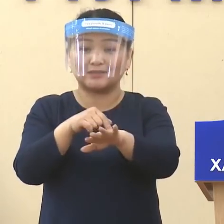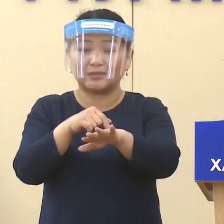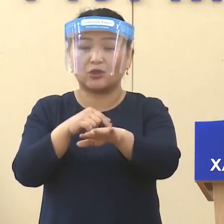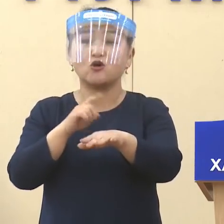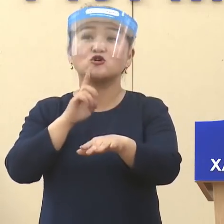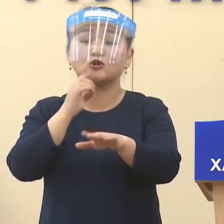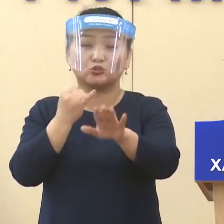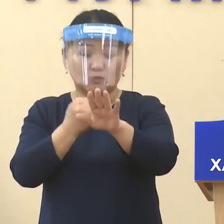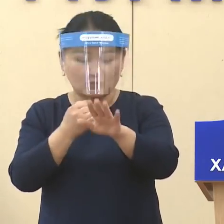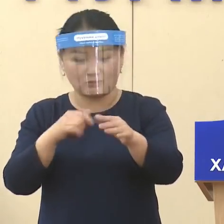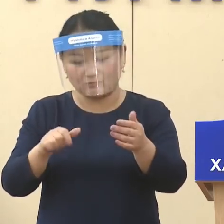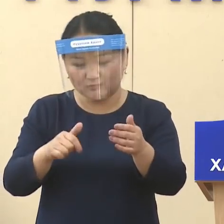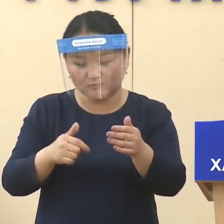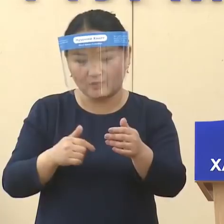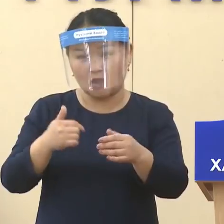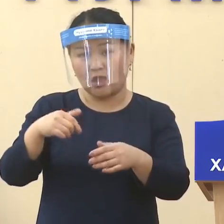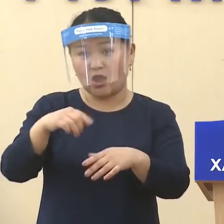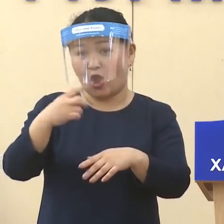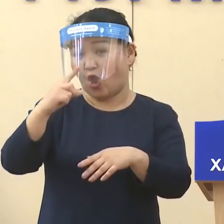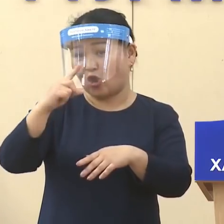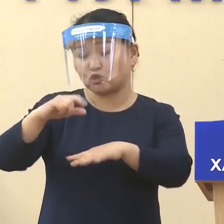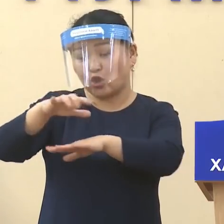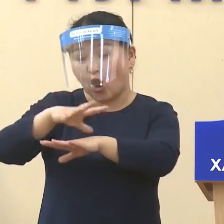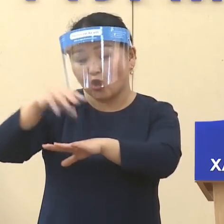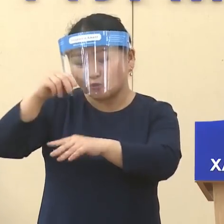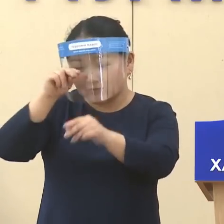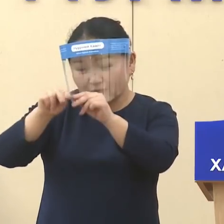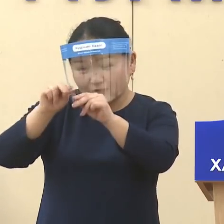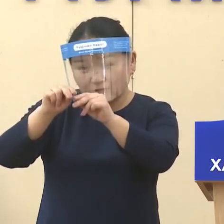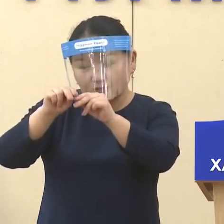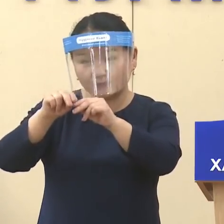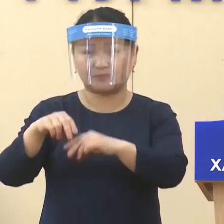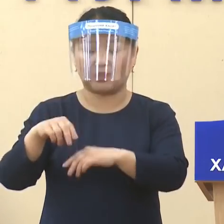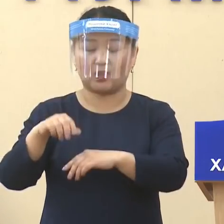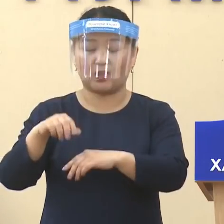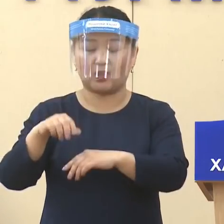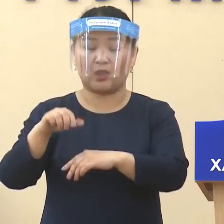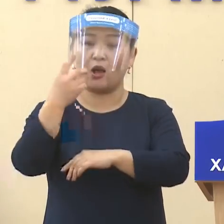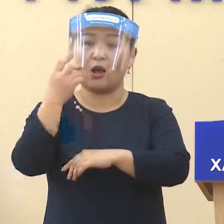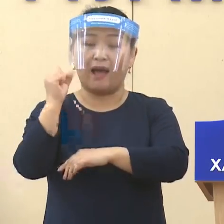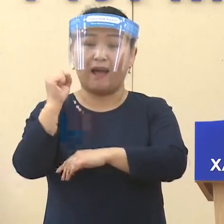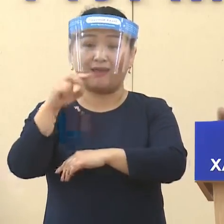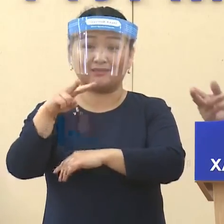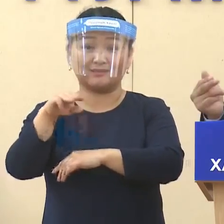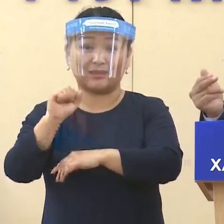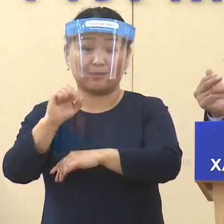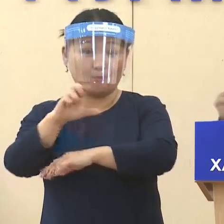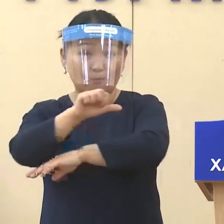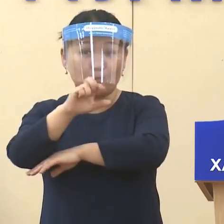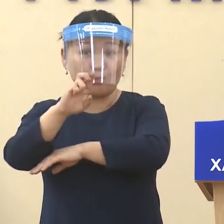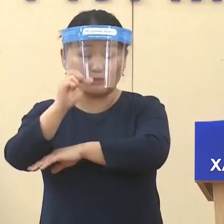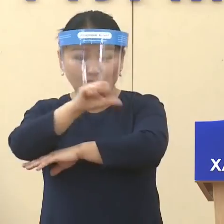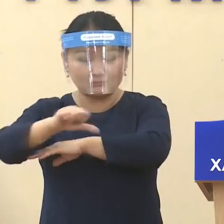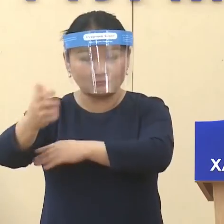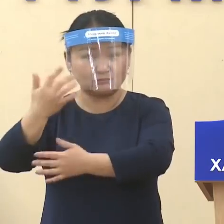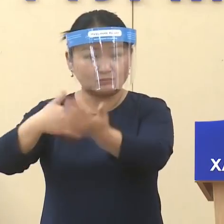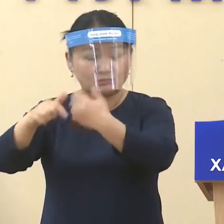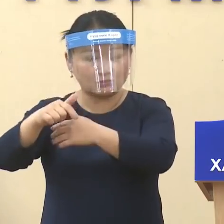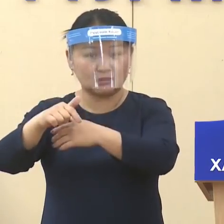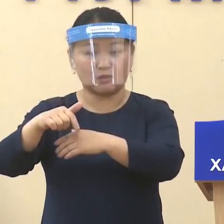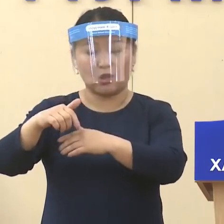алтан булгаар орж ирсэн. Эдгэрийг бол сэлэнг дархан а мөн наашлаад одоо энэ хот орчмын